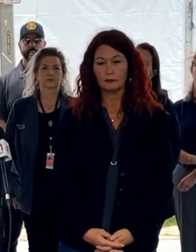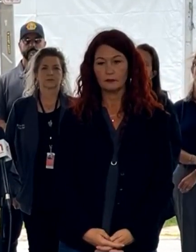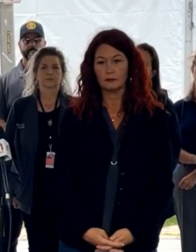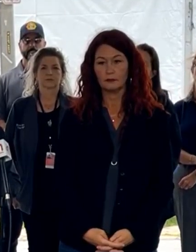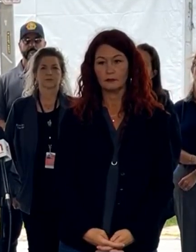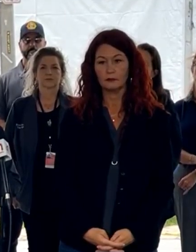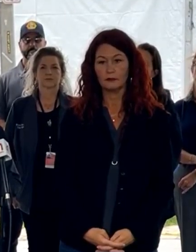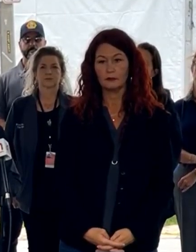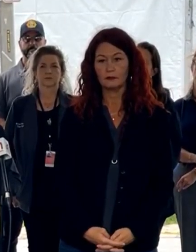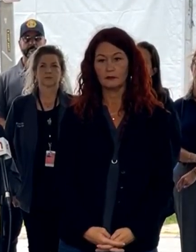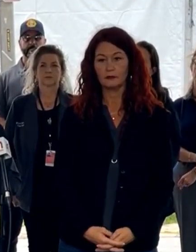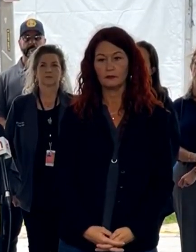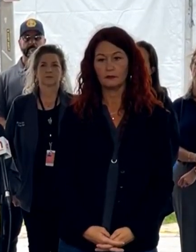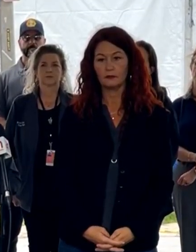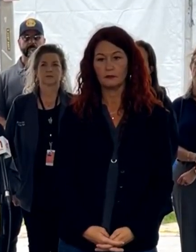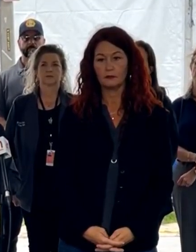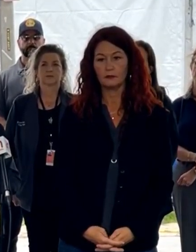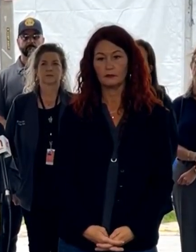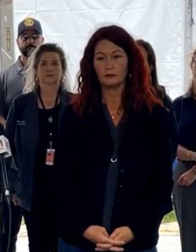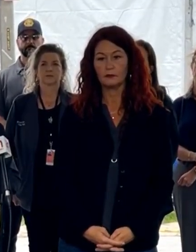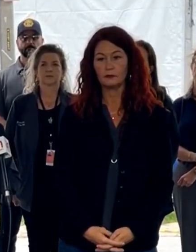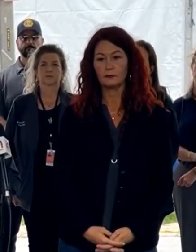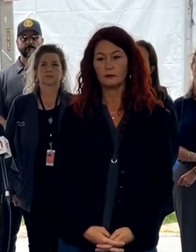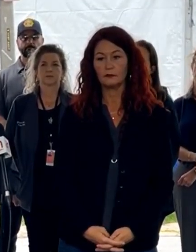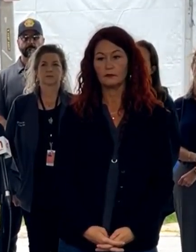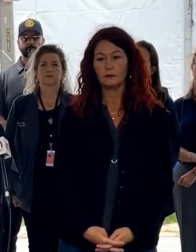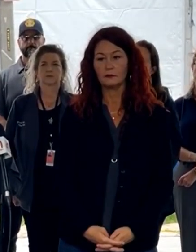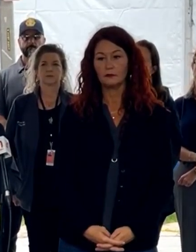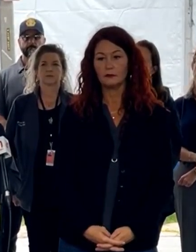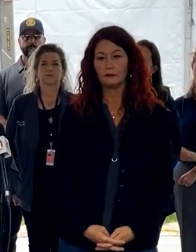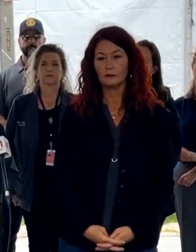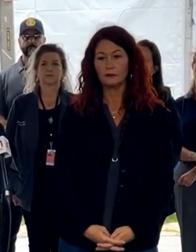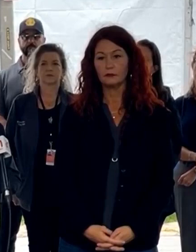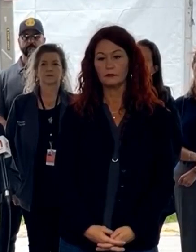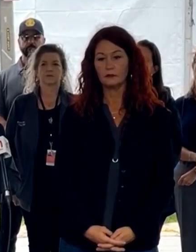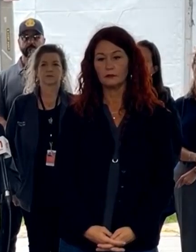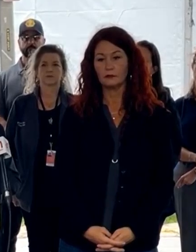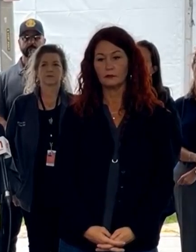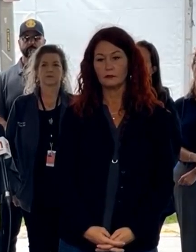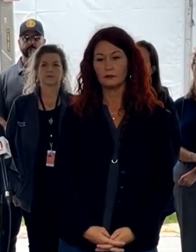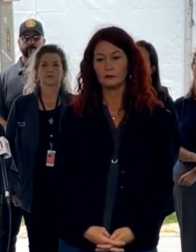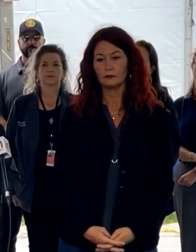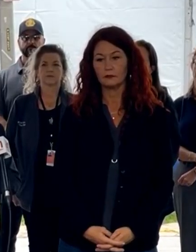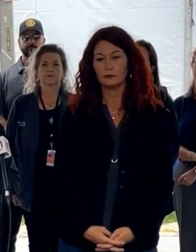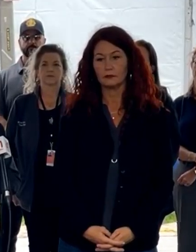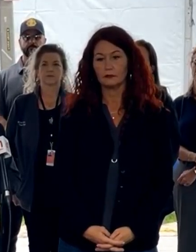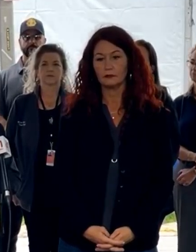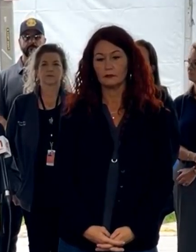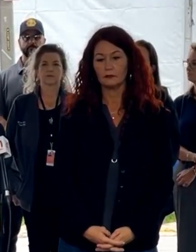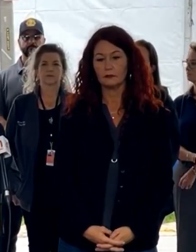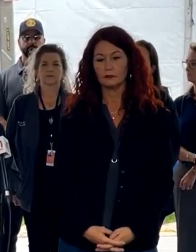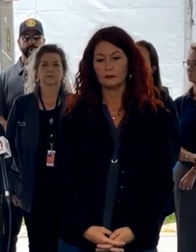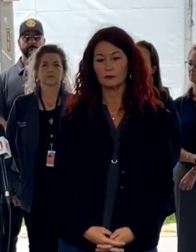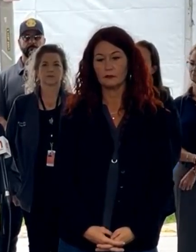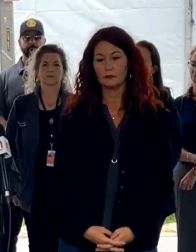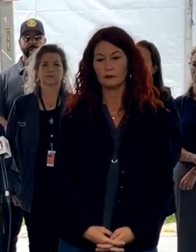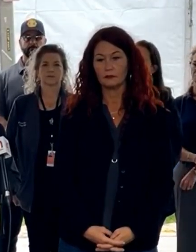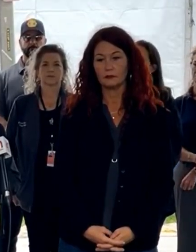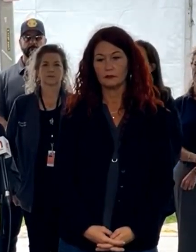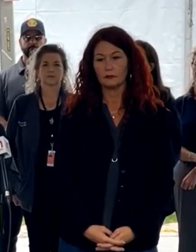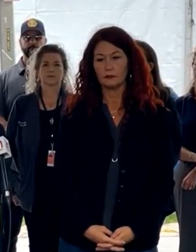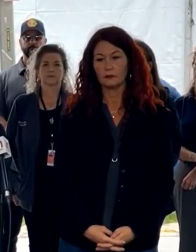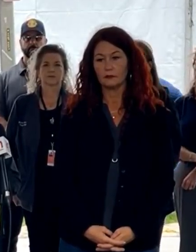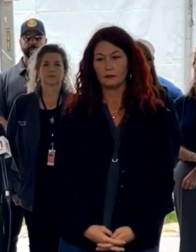equipos de Pensilvania, de Ohio, de Indiana, Virginia y Nueva Jersey, los cuales están continuando estas